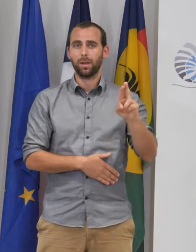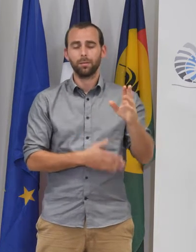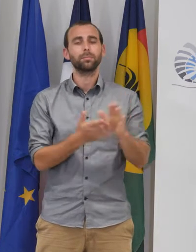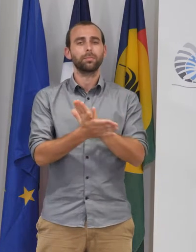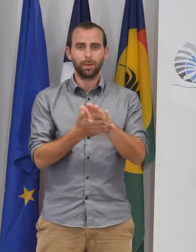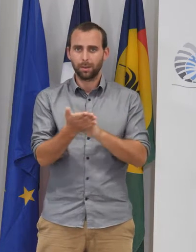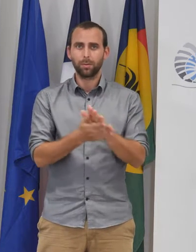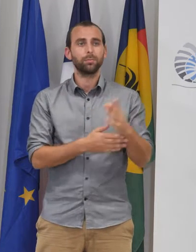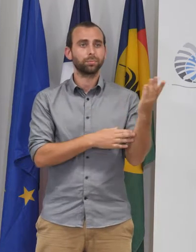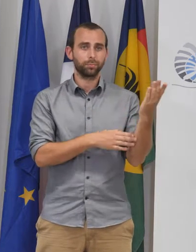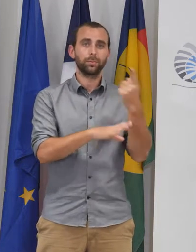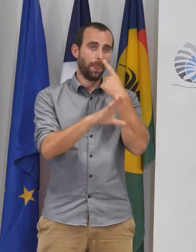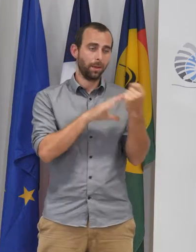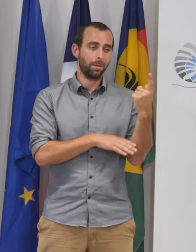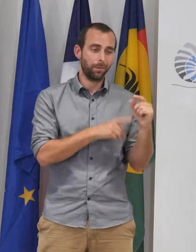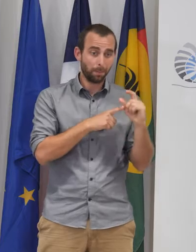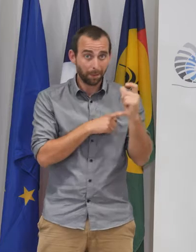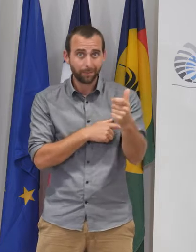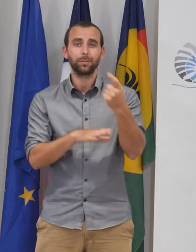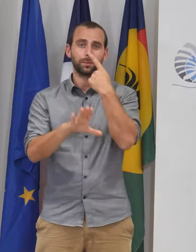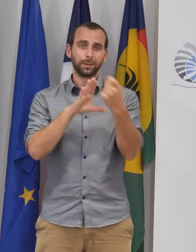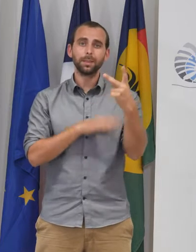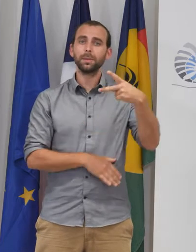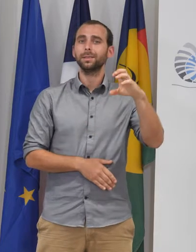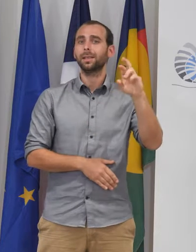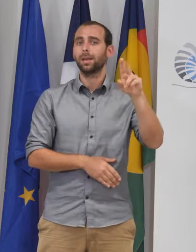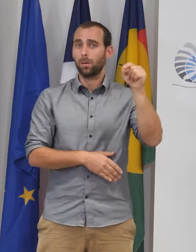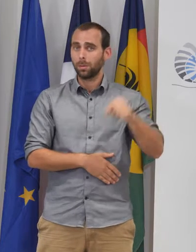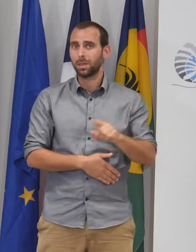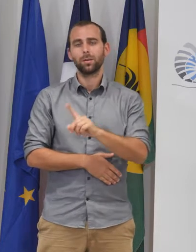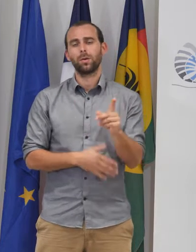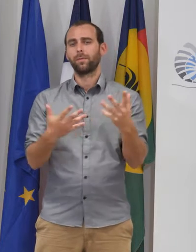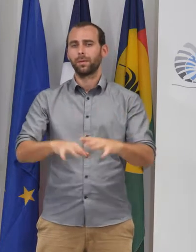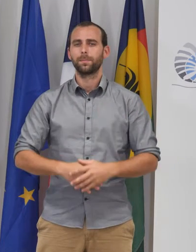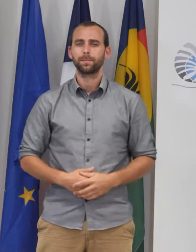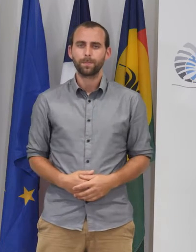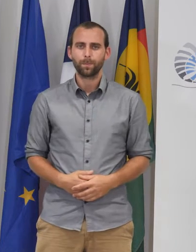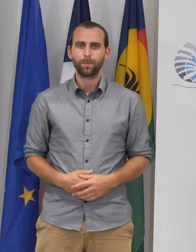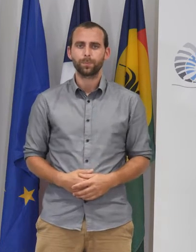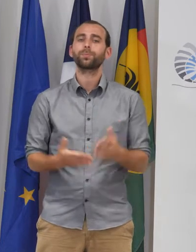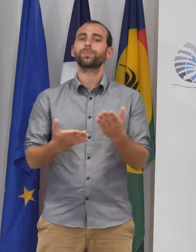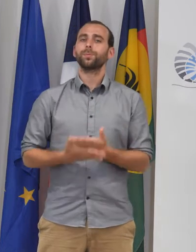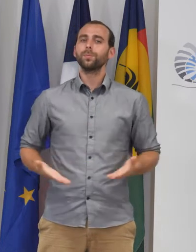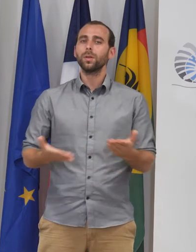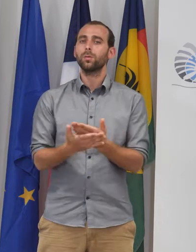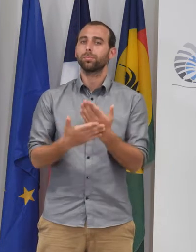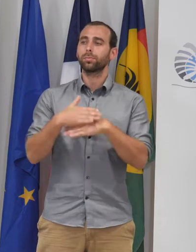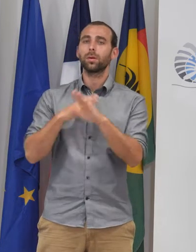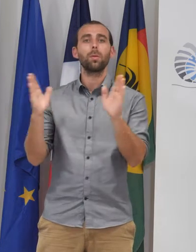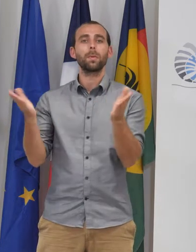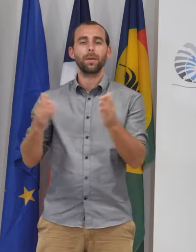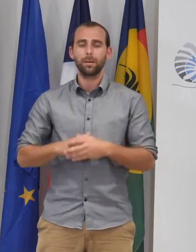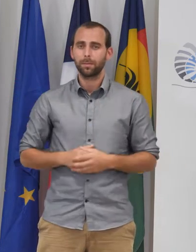il n'y aura plus de confirmation par le test PCR. C'est important de le dire. Sur la situation hospitalière, actuellement,